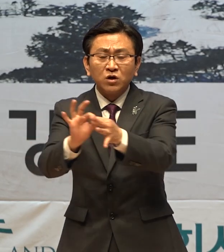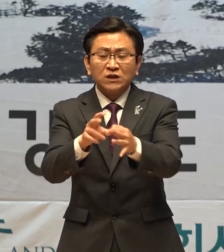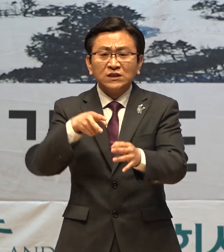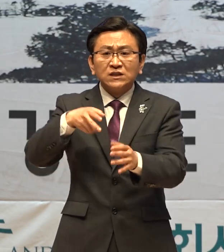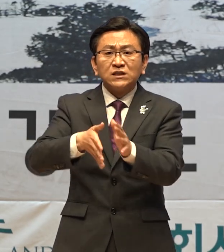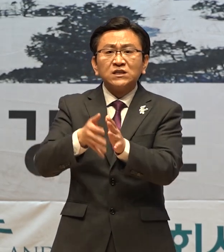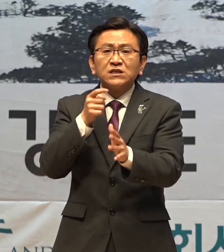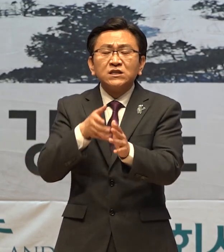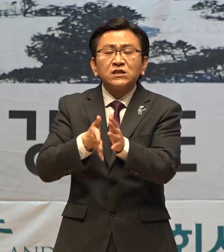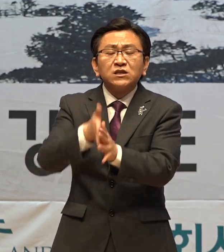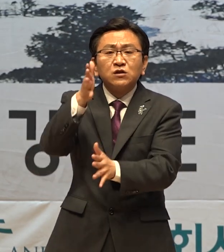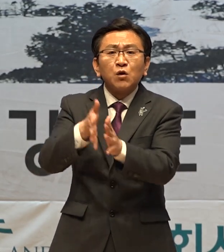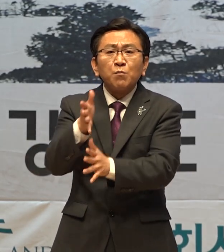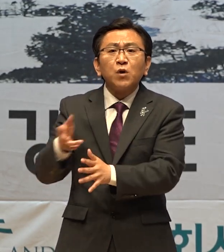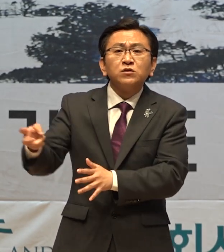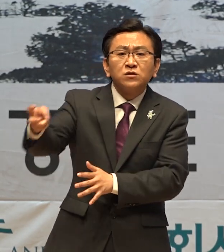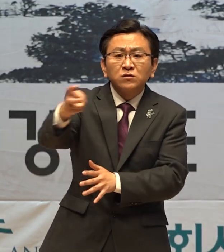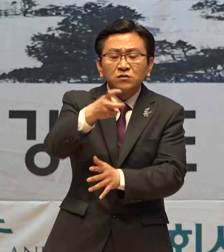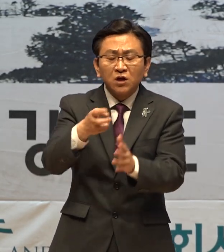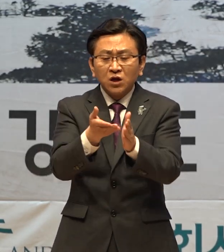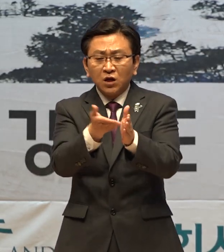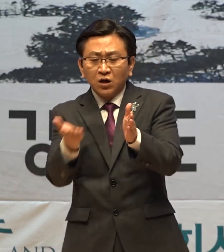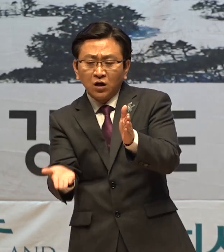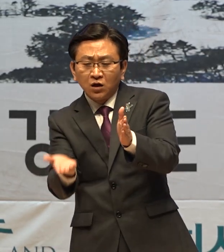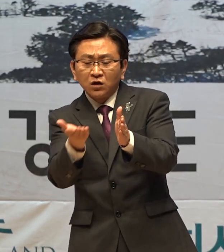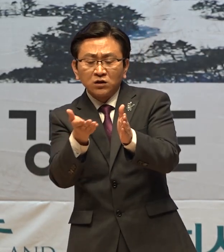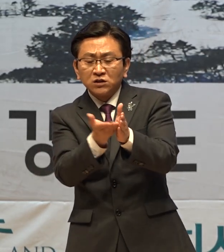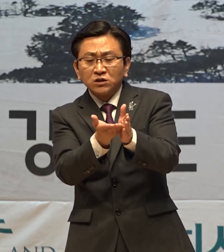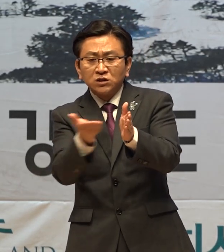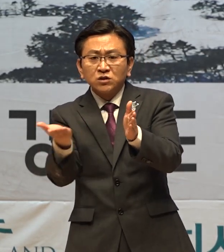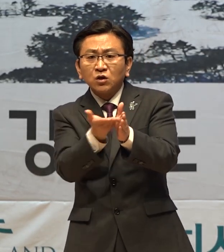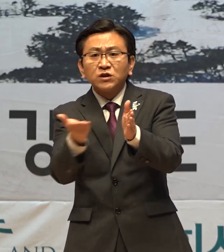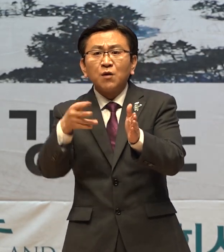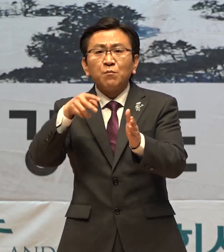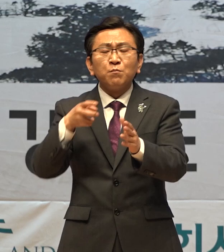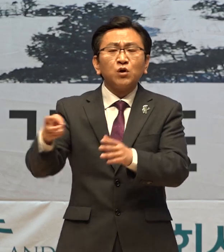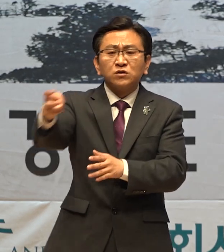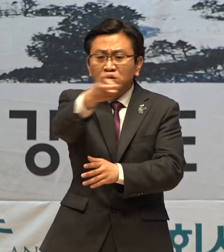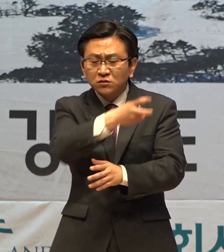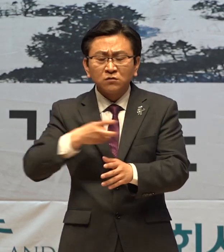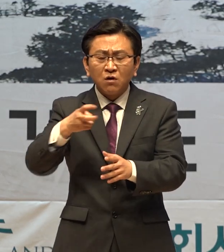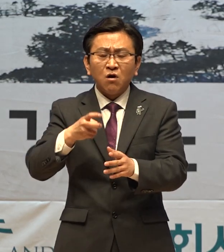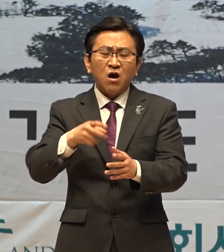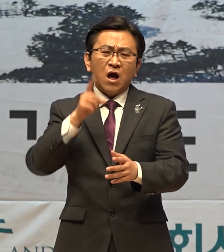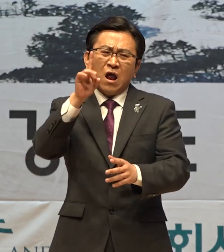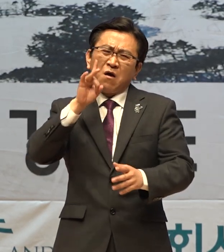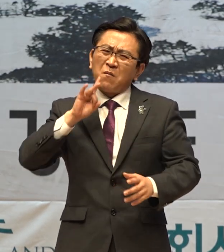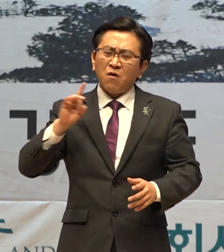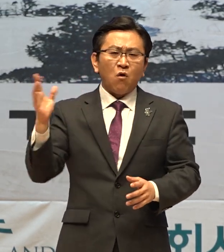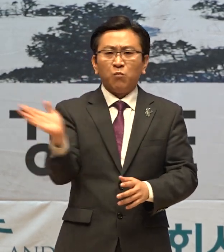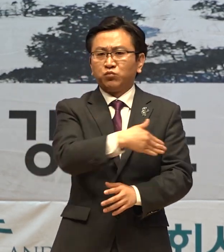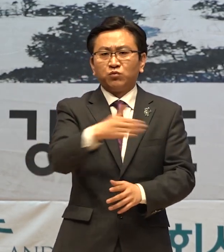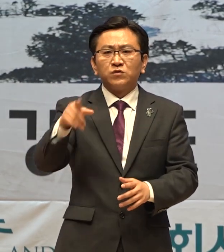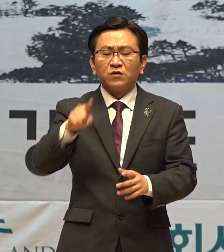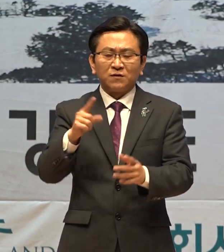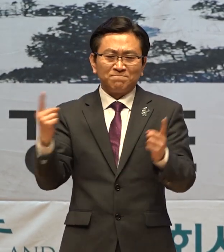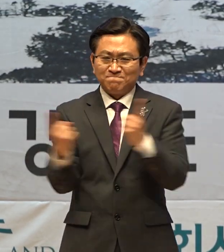시외버스 중에 저상버스가 단 한 대도 없는 현실을 제가 반드시